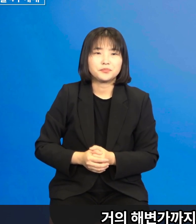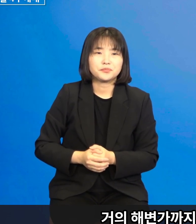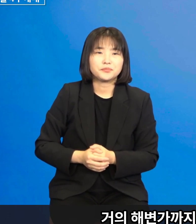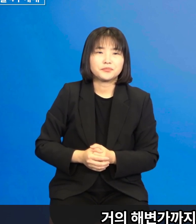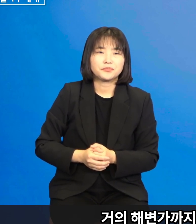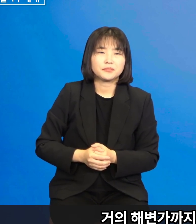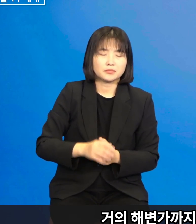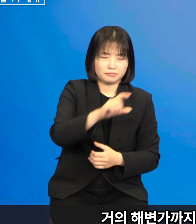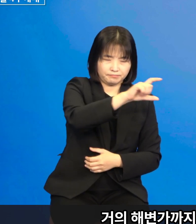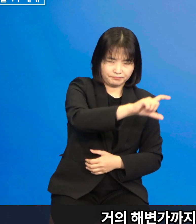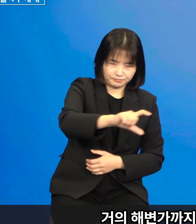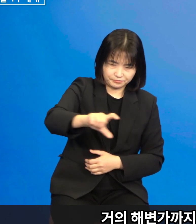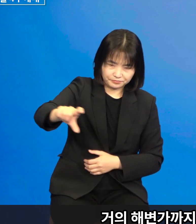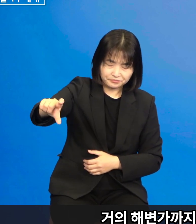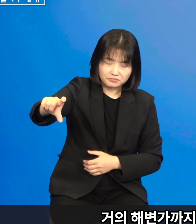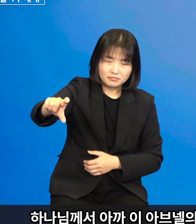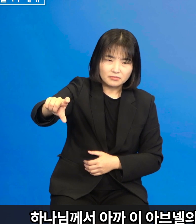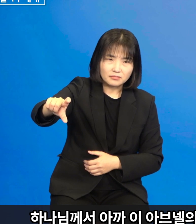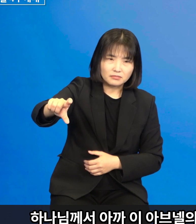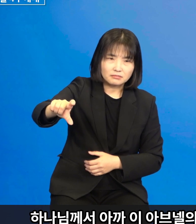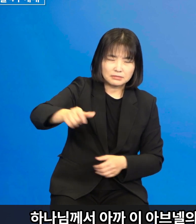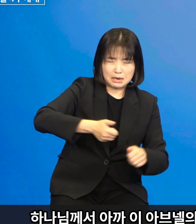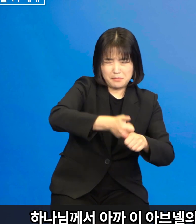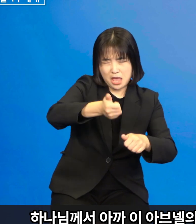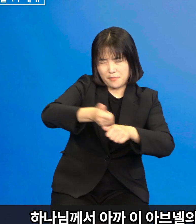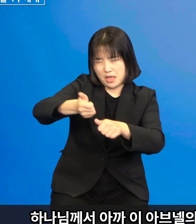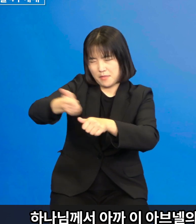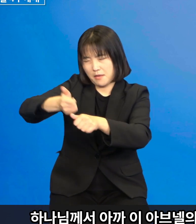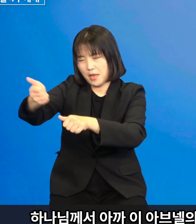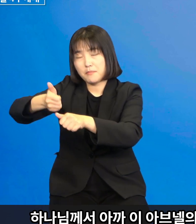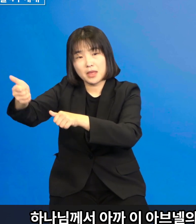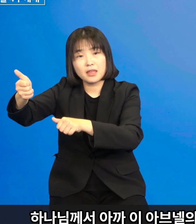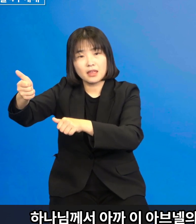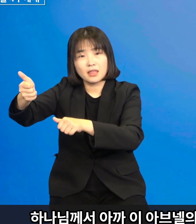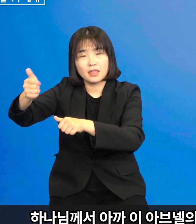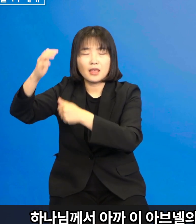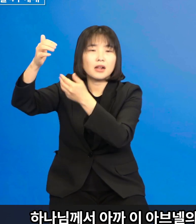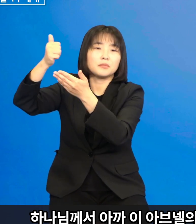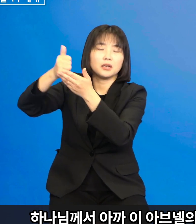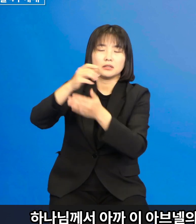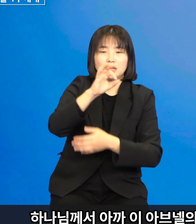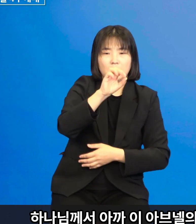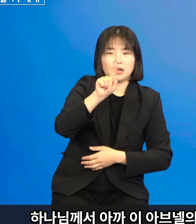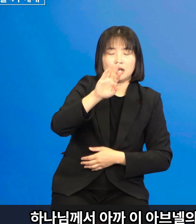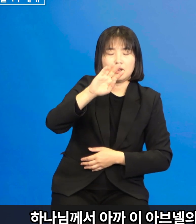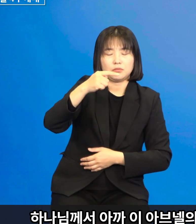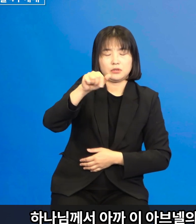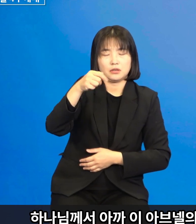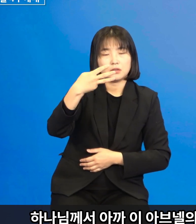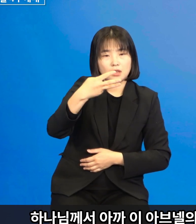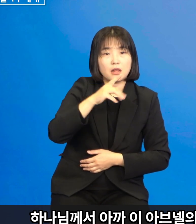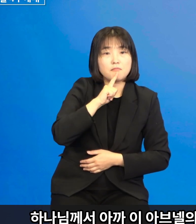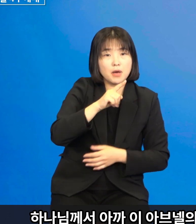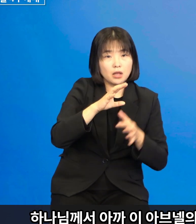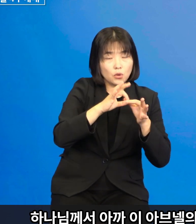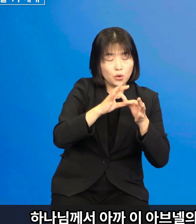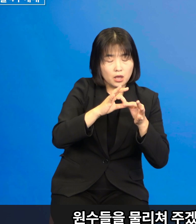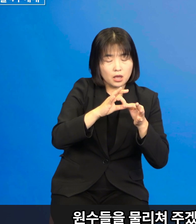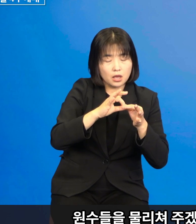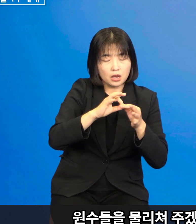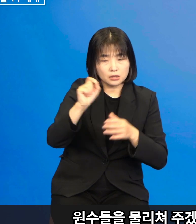해변가까지 쫙 밀고 나가는 거예요. 하나님께서 아까 이 아브넬의 말을 통해서 주님께서 다윗을